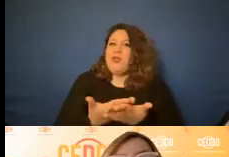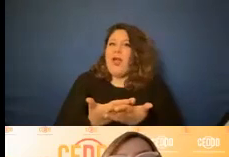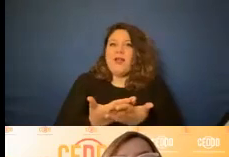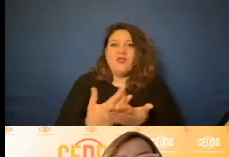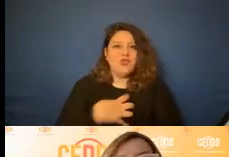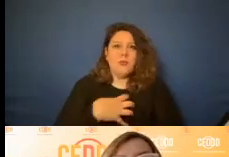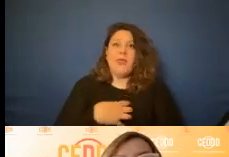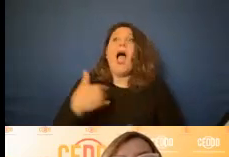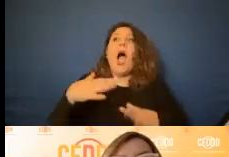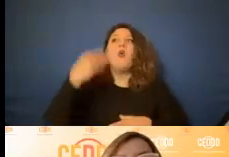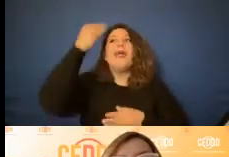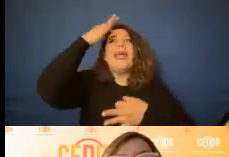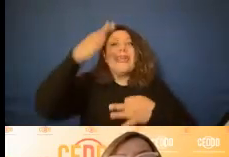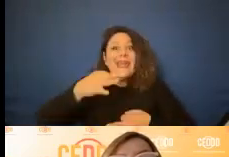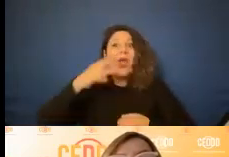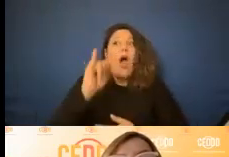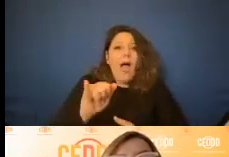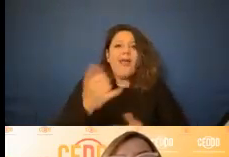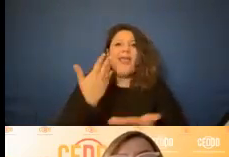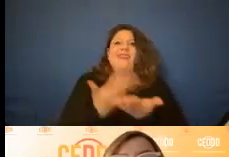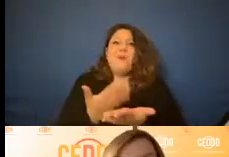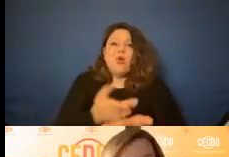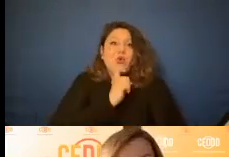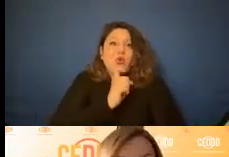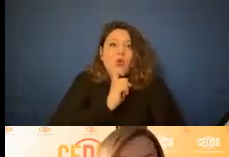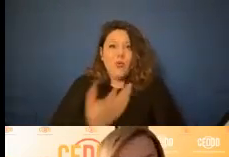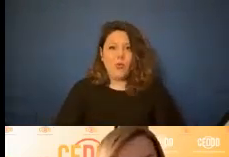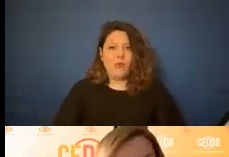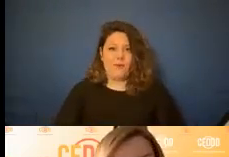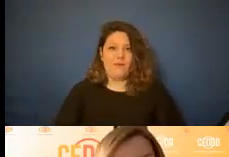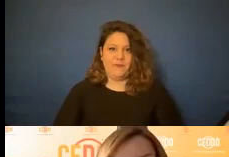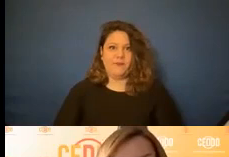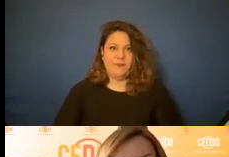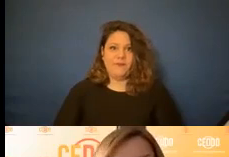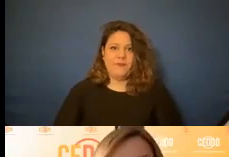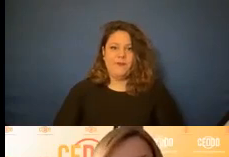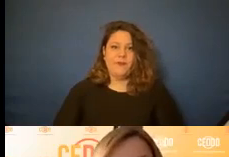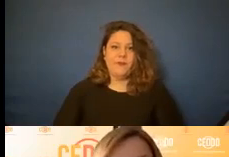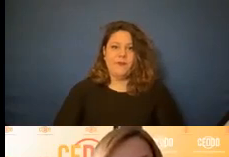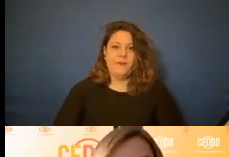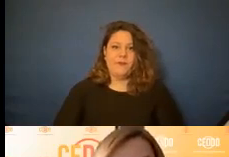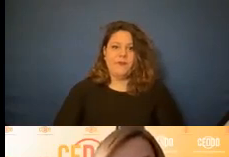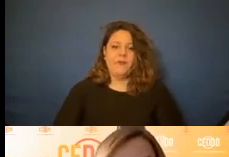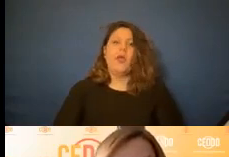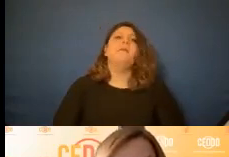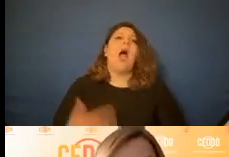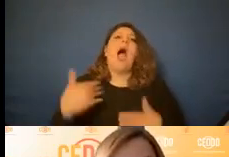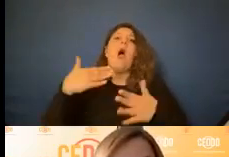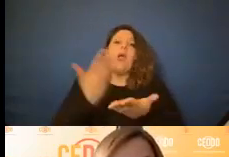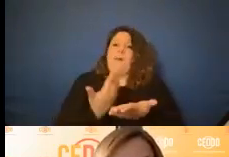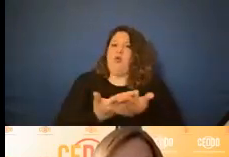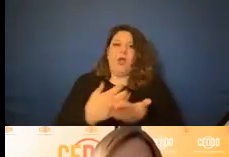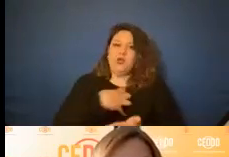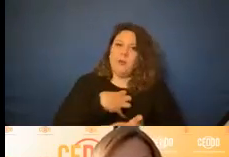hay, no puedo demostrarlo. No tengo evidencias objetivas para decir que lo hay. Eso no quiere decir que no se puede hacer nada. Que creo que la